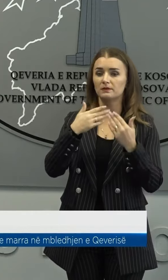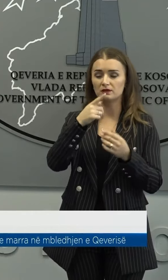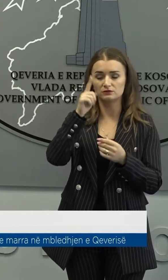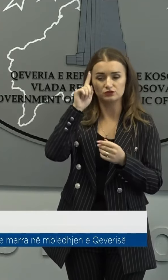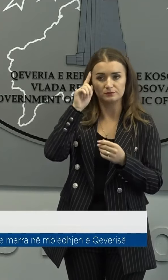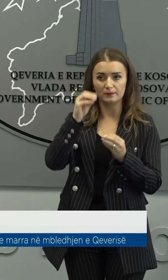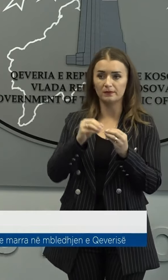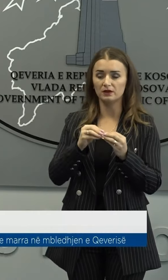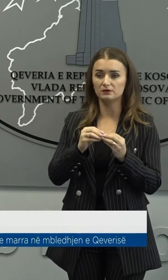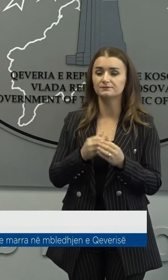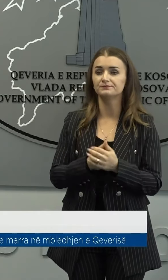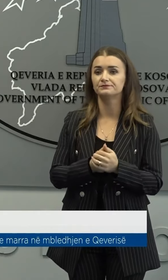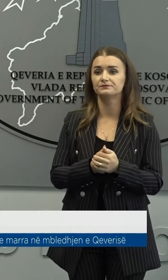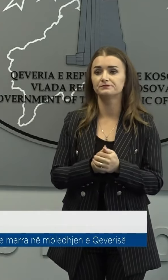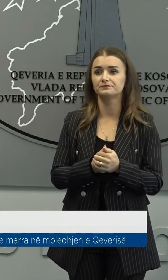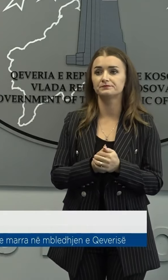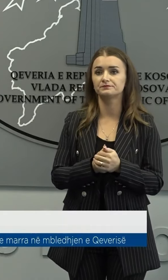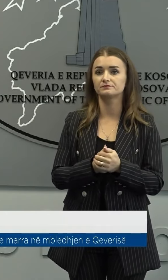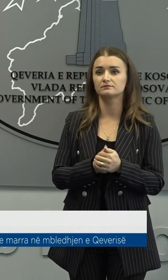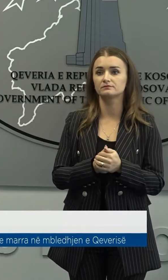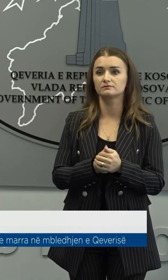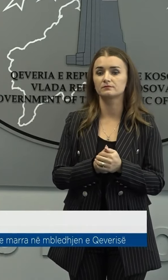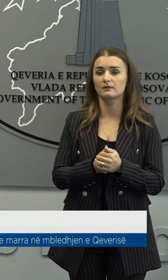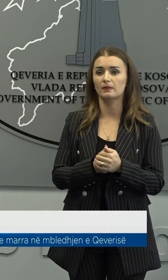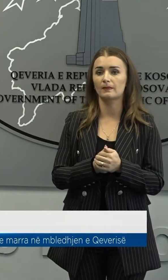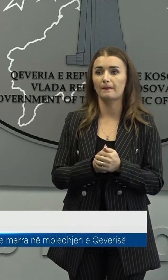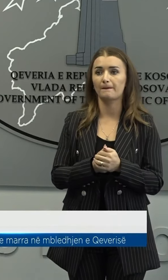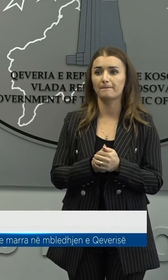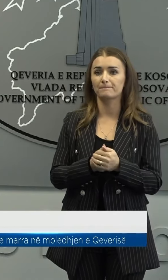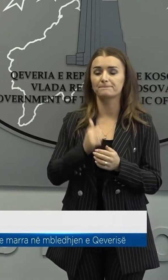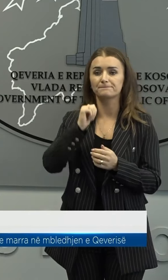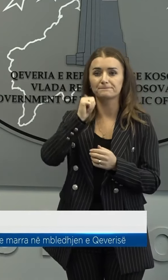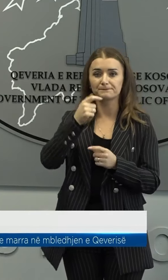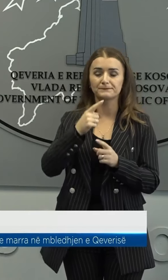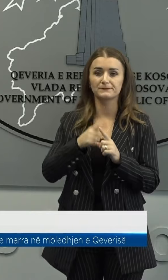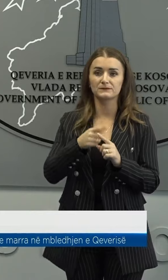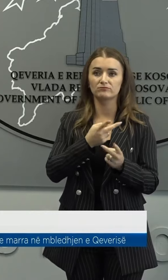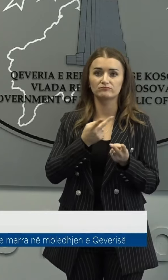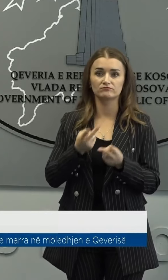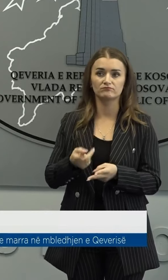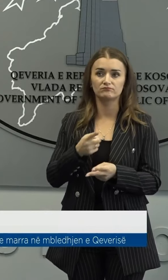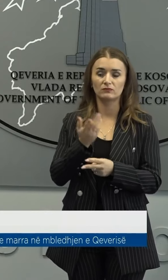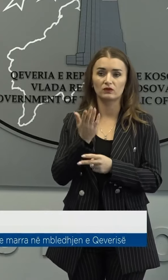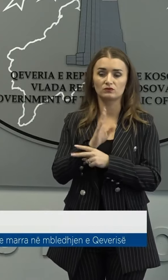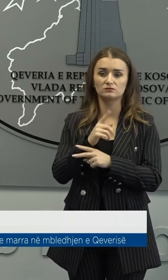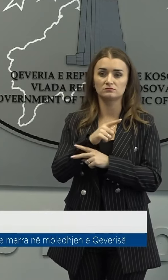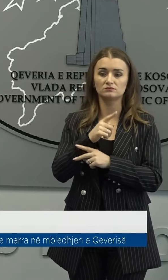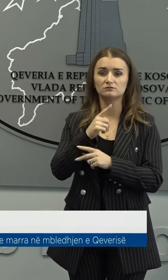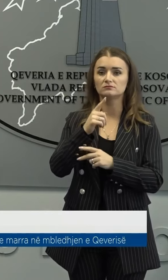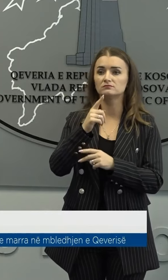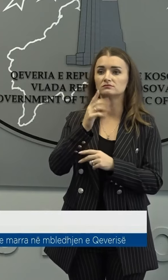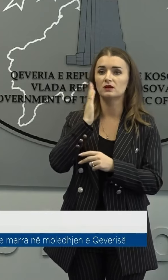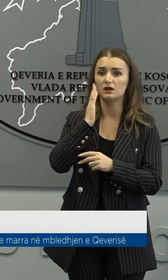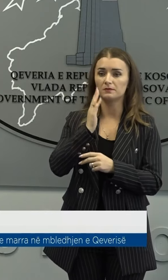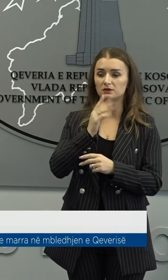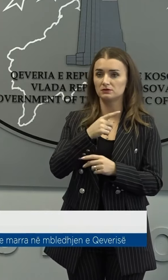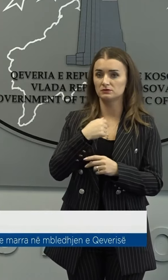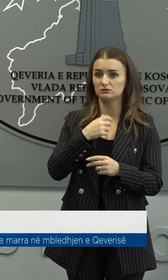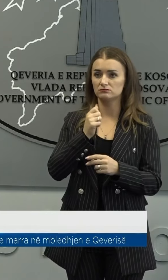mirëpresim zyrtarin e lartë të State Departamentit Amerikan nesër këtu në Prishtinë, do të zhvillojmë takim me të,